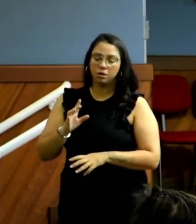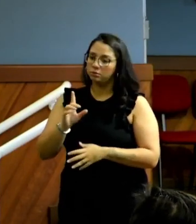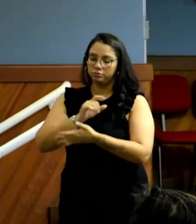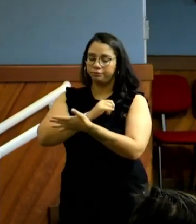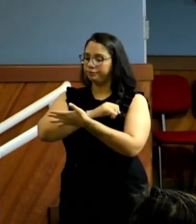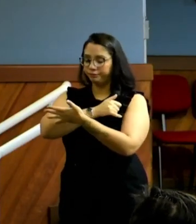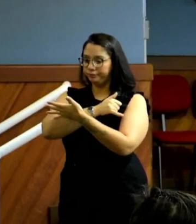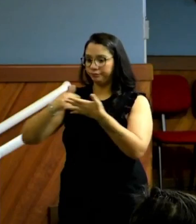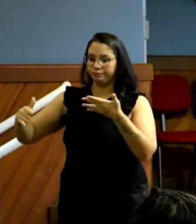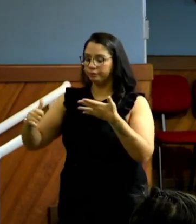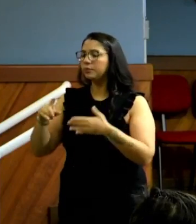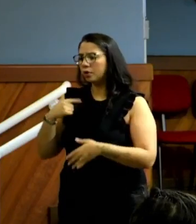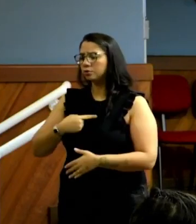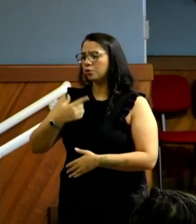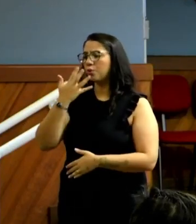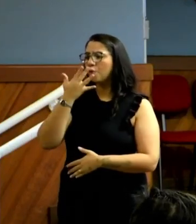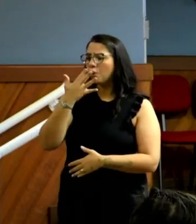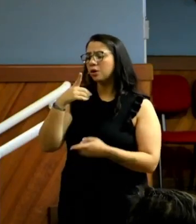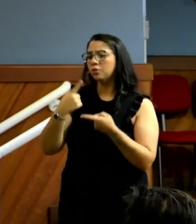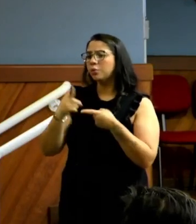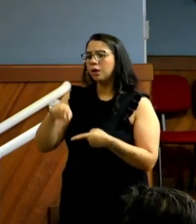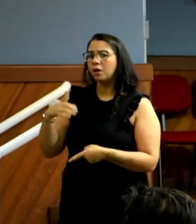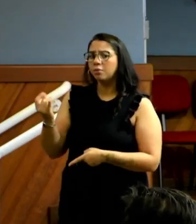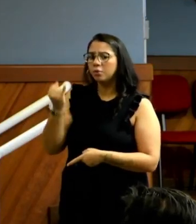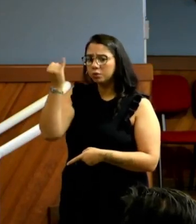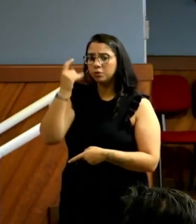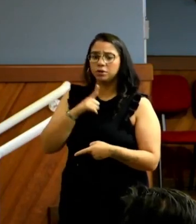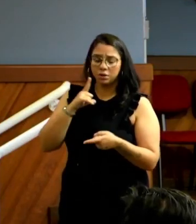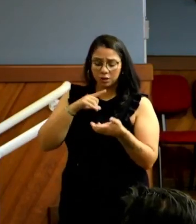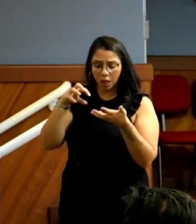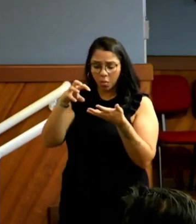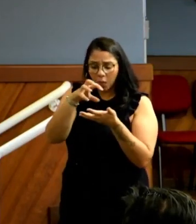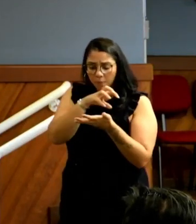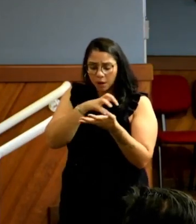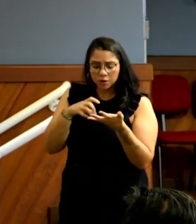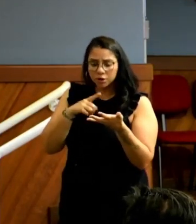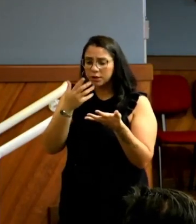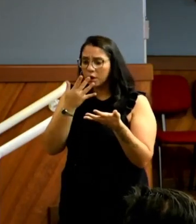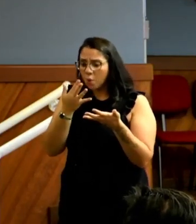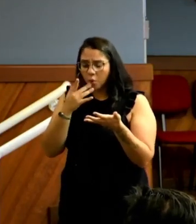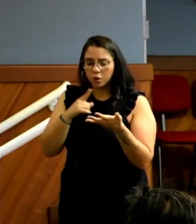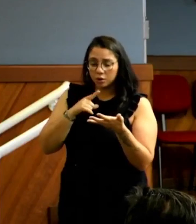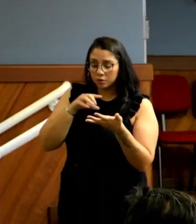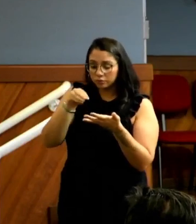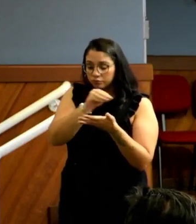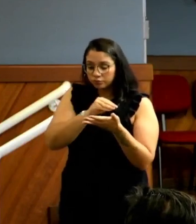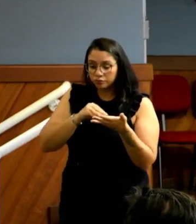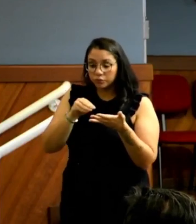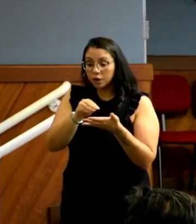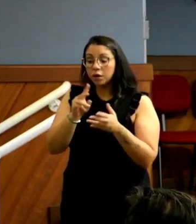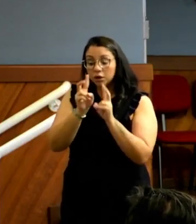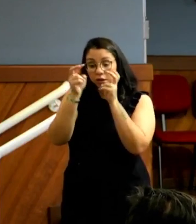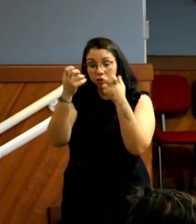A gente riscou. A gente faz o colorido até porque é importante, né? Tem manchas, tem cores, tem coisas ali que inclusive